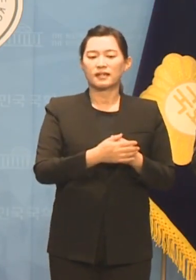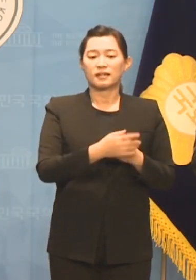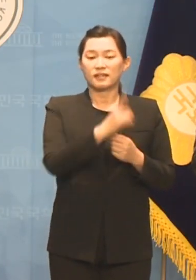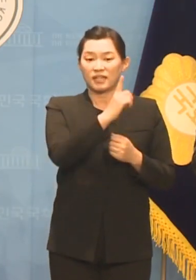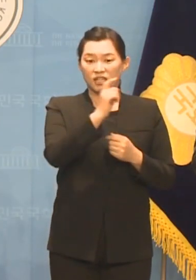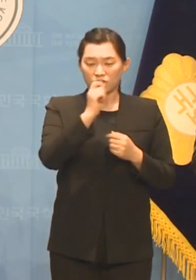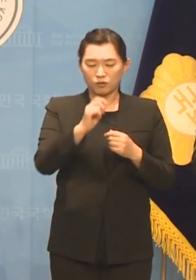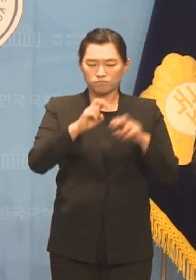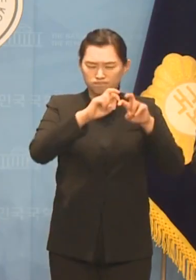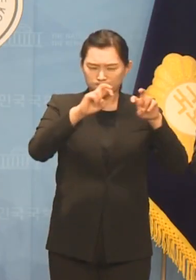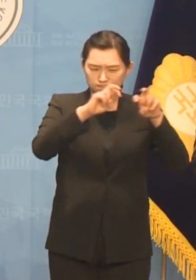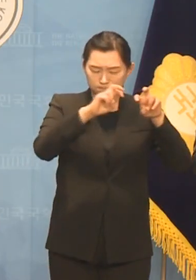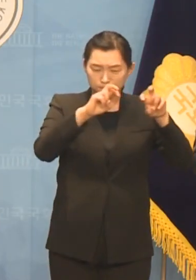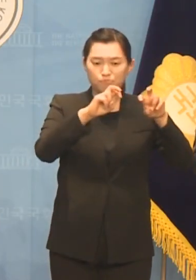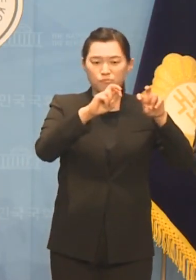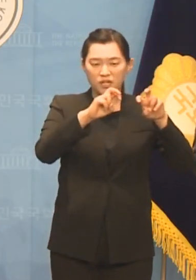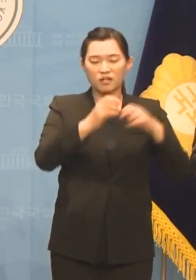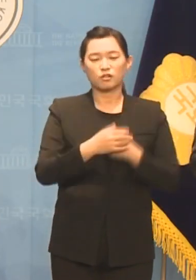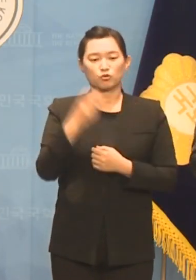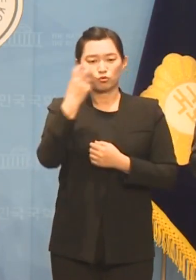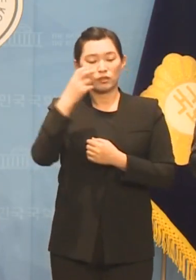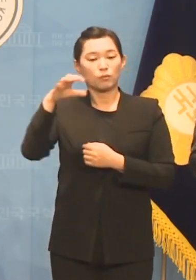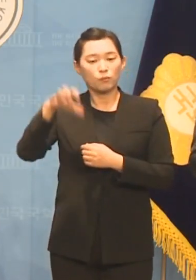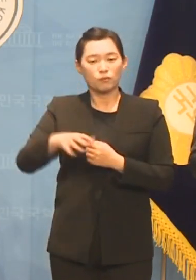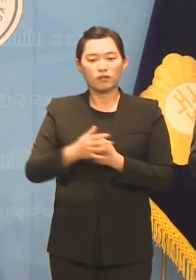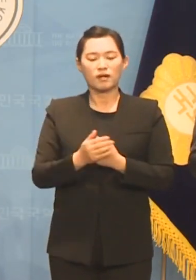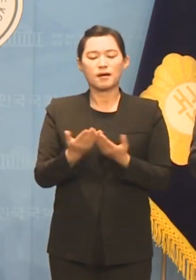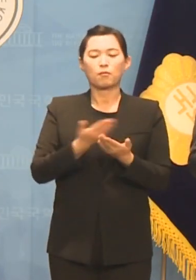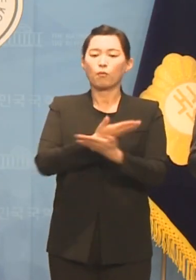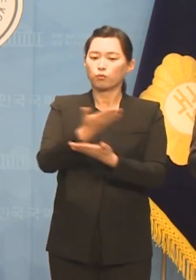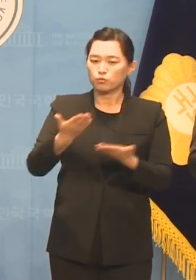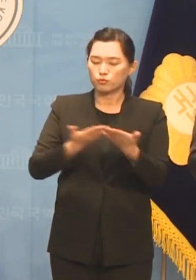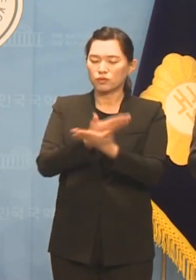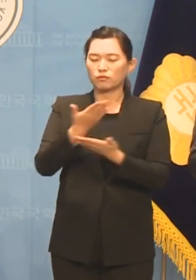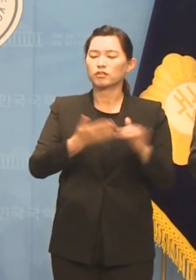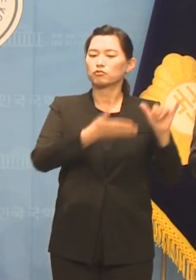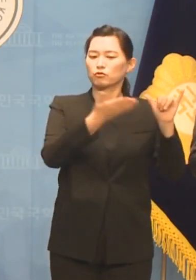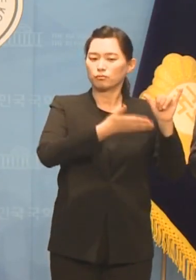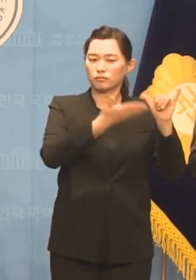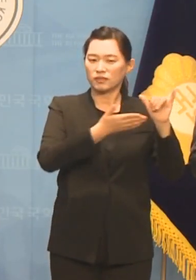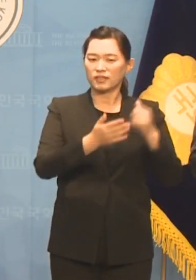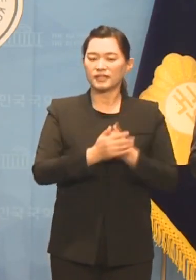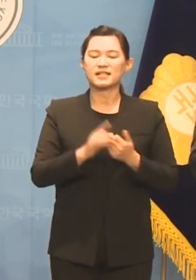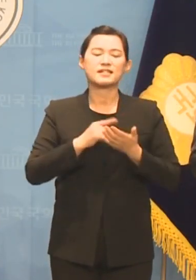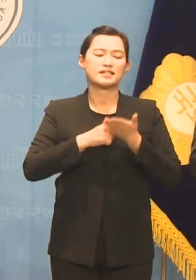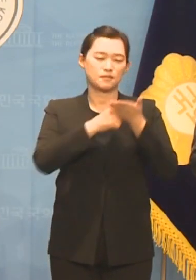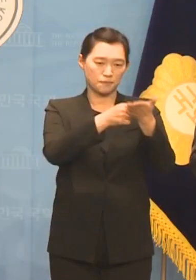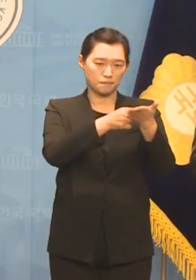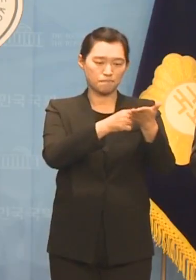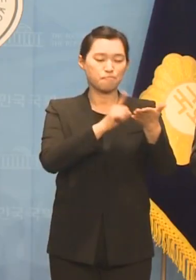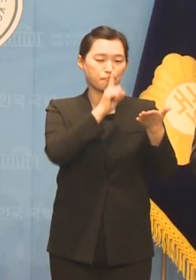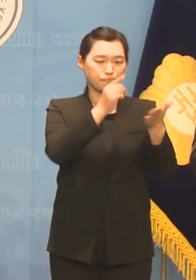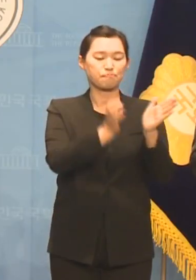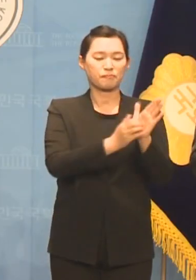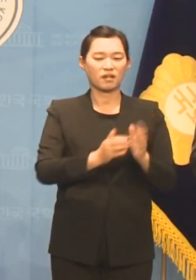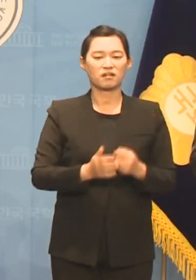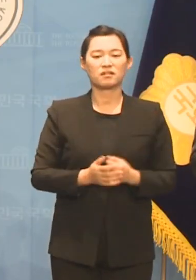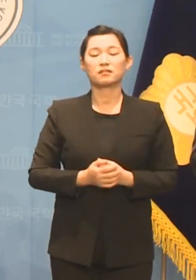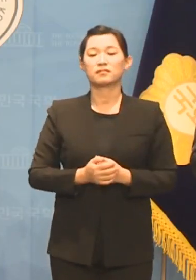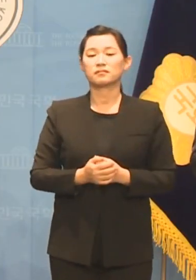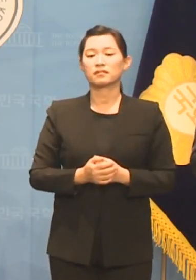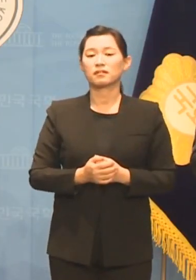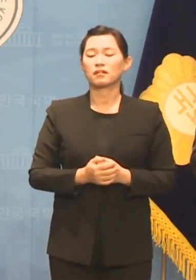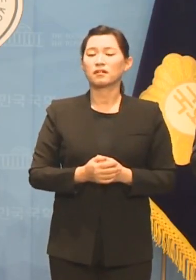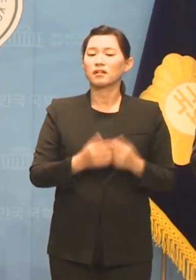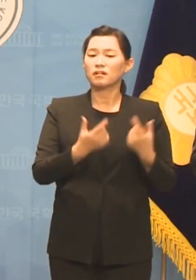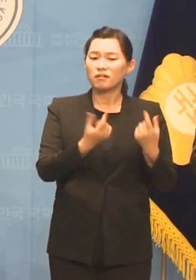패턴을 분석하여 수사기관과 공유하고 유튜브에 신고를 접수했습니다.